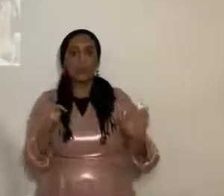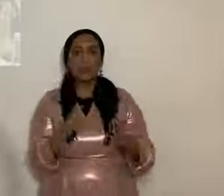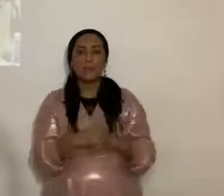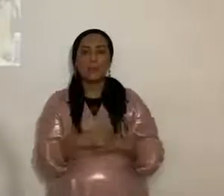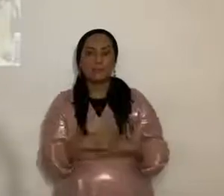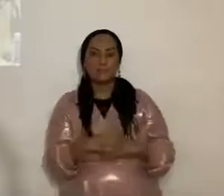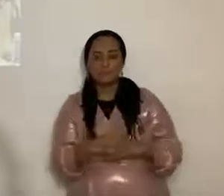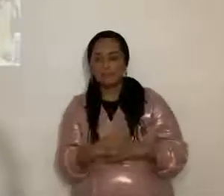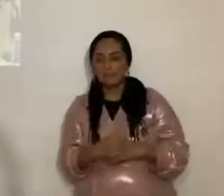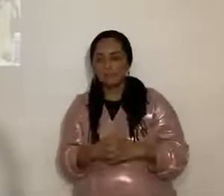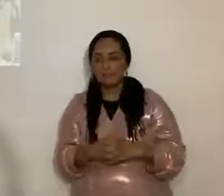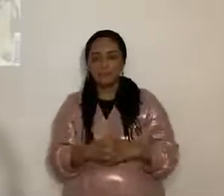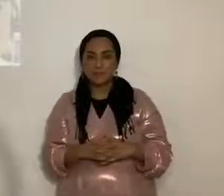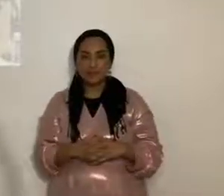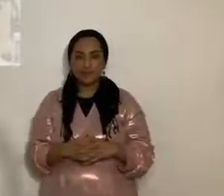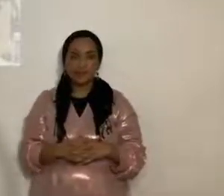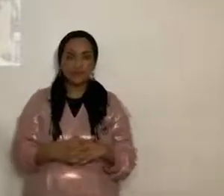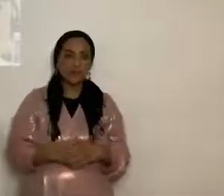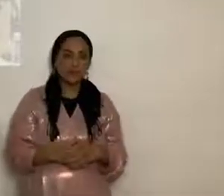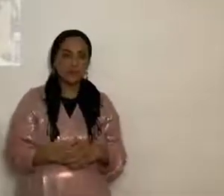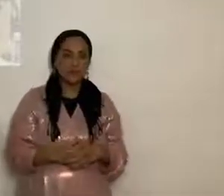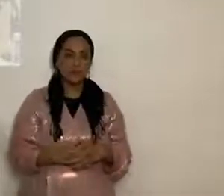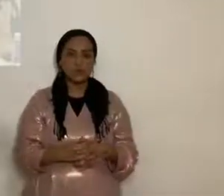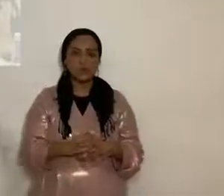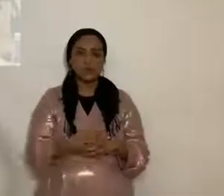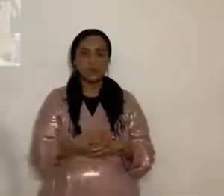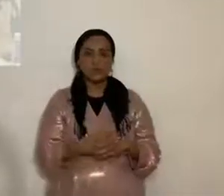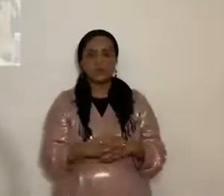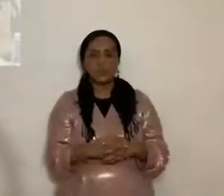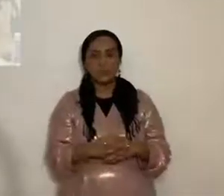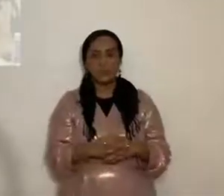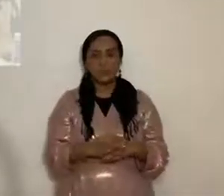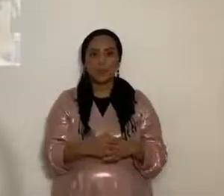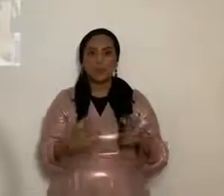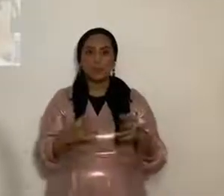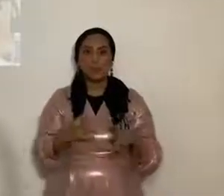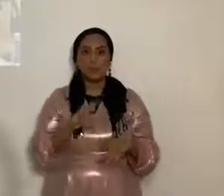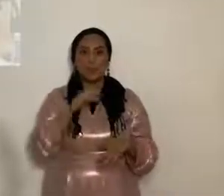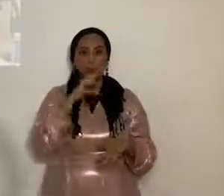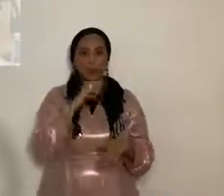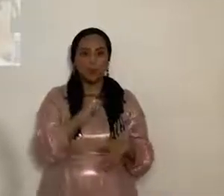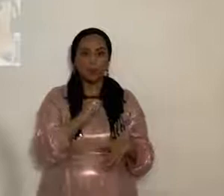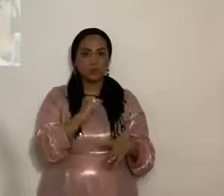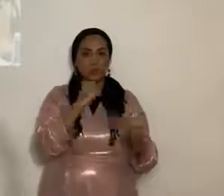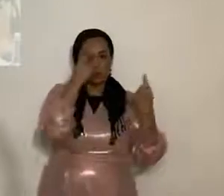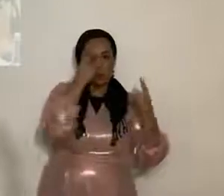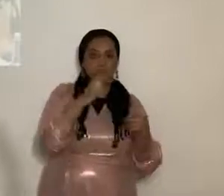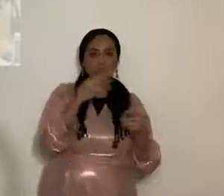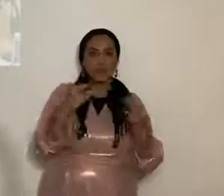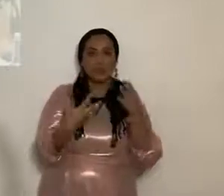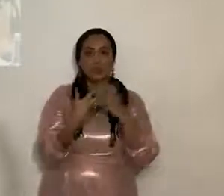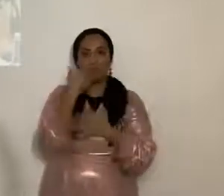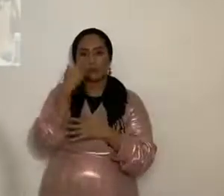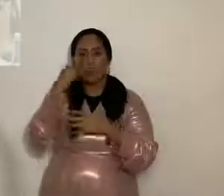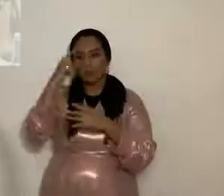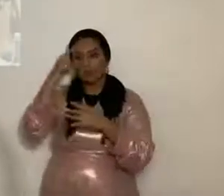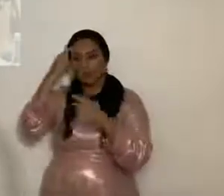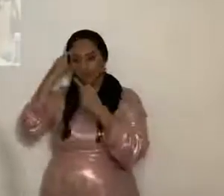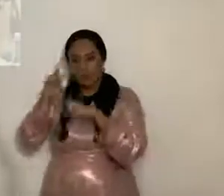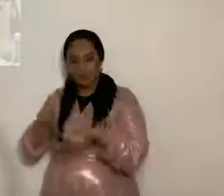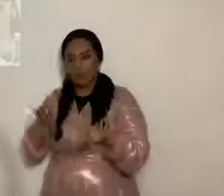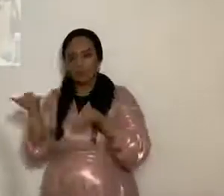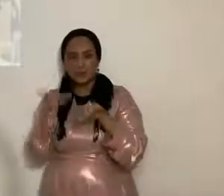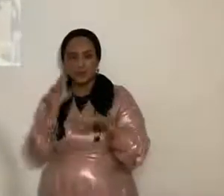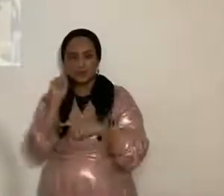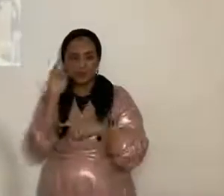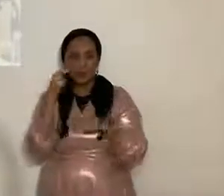Antiguo Testamento y el Nuevo Testamento, lo correcto es Antiguo Pacto y Pacto Renovado, ¿sí? Es lo mismo, es